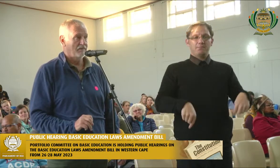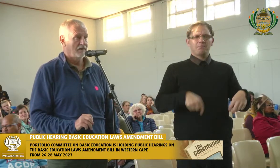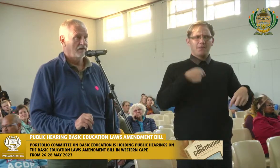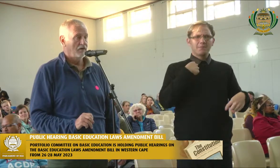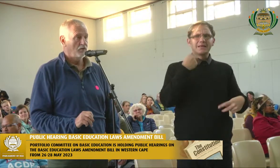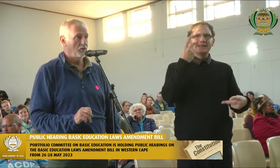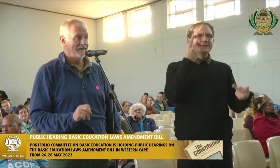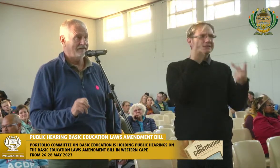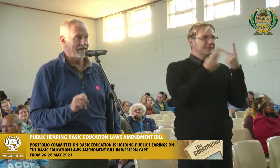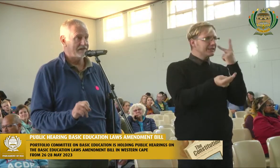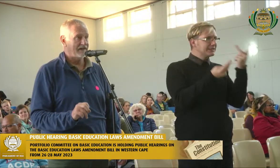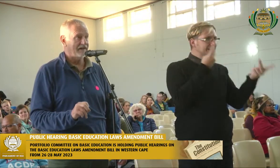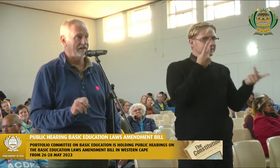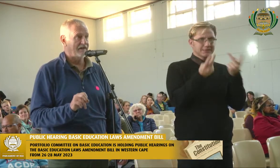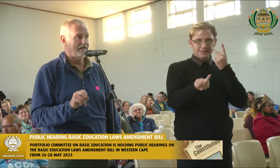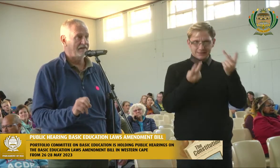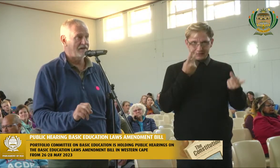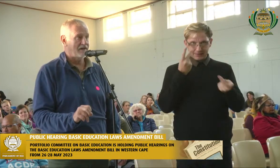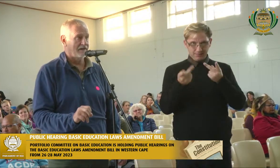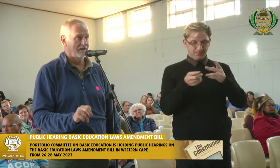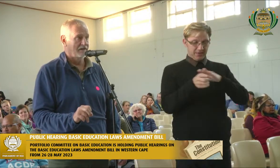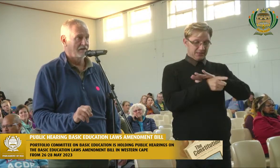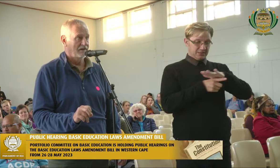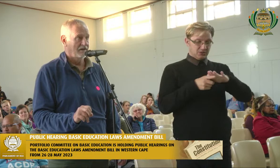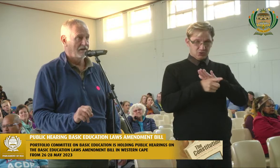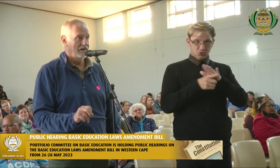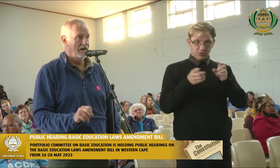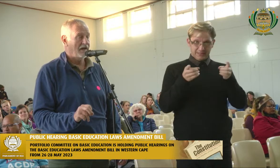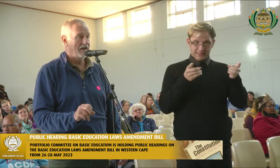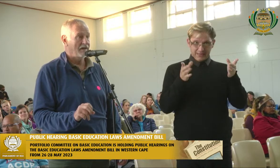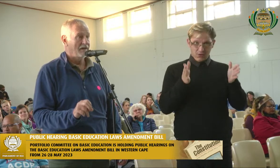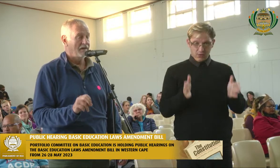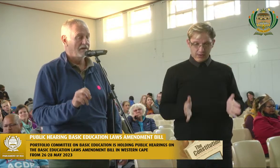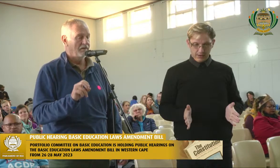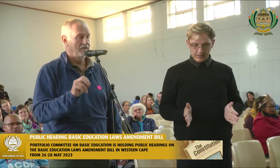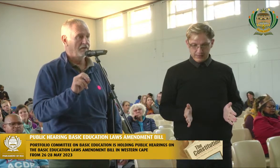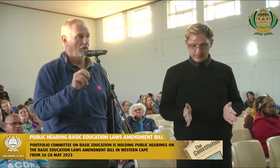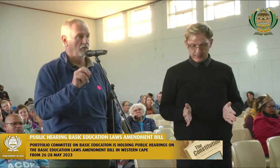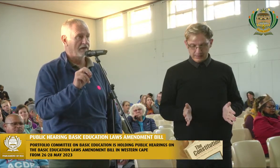gesien hoe 'n distrikdirekteur, 'n